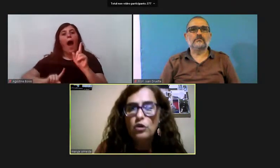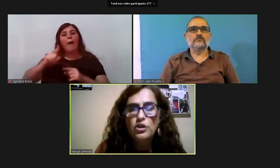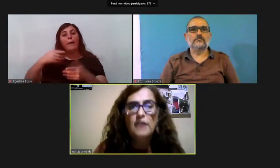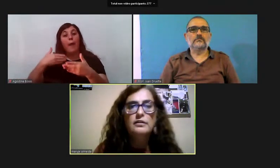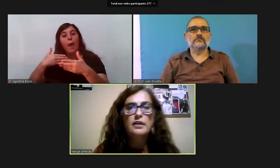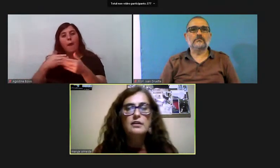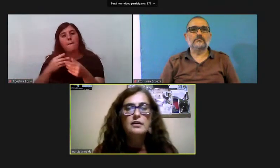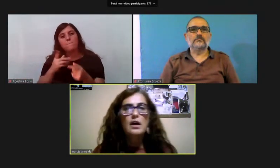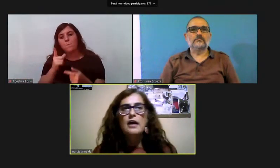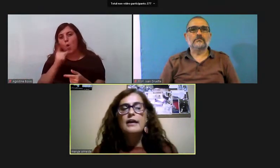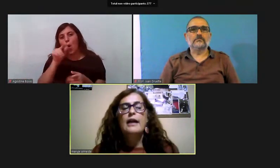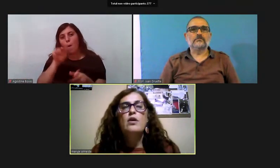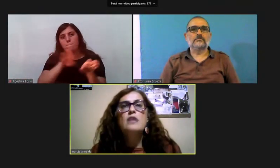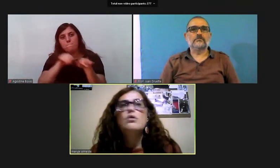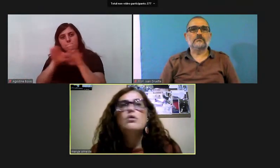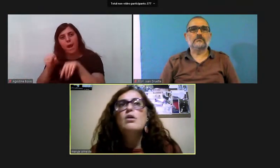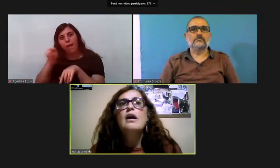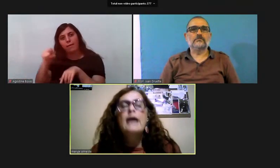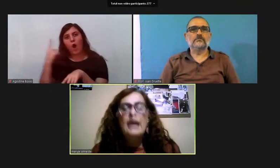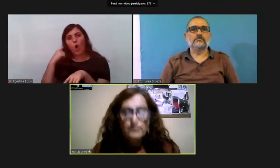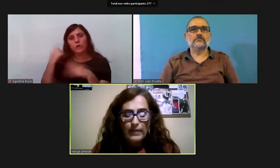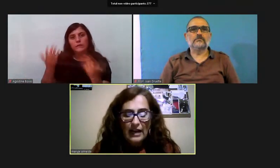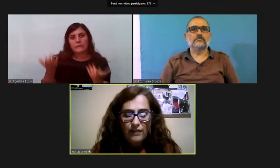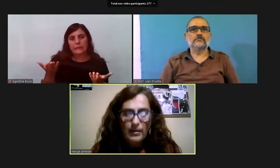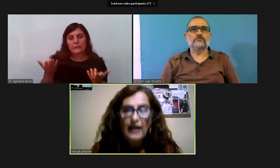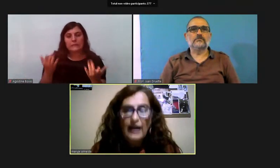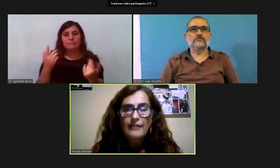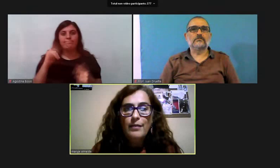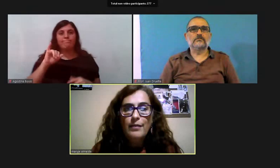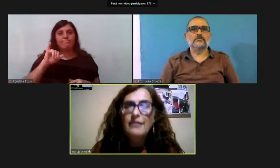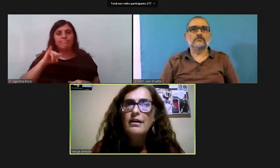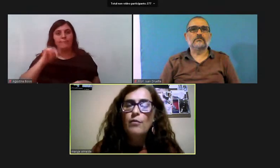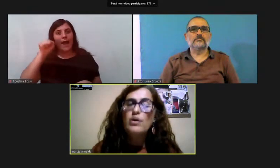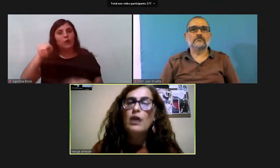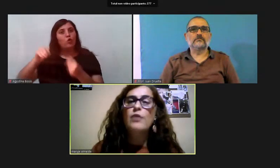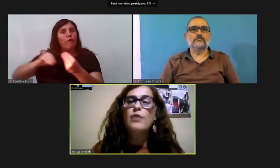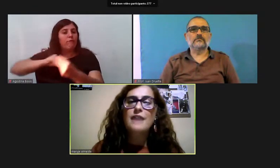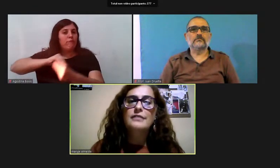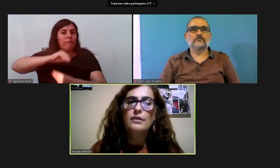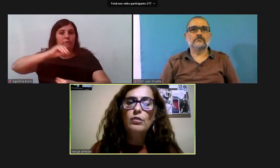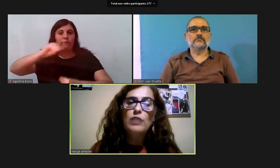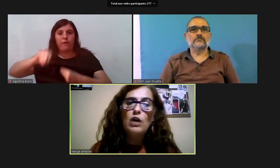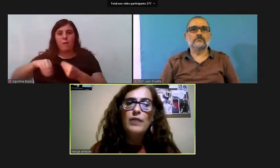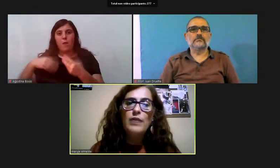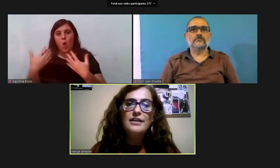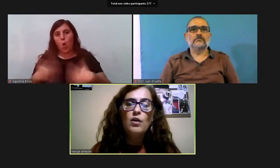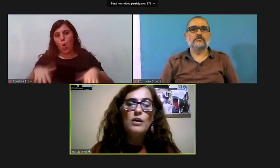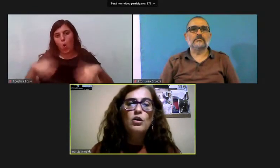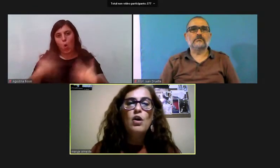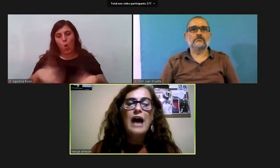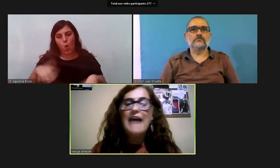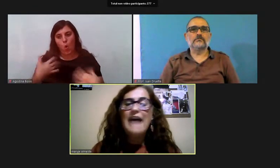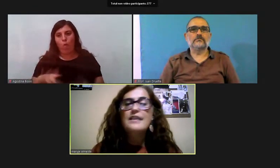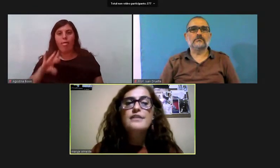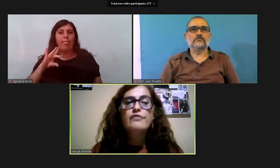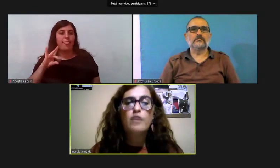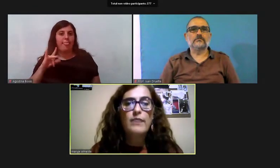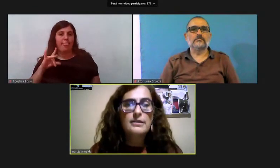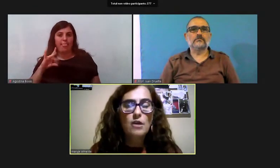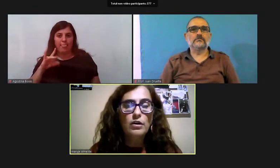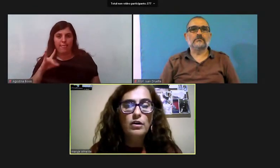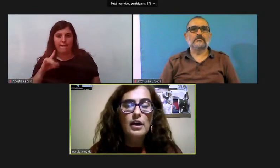son los oyentes. Claro, eso para las familias es también muy agobiante, ¿no? Muy agobiante cuando hay